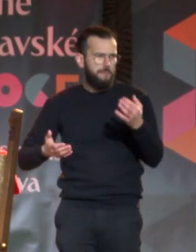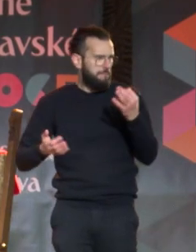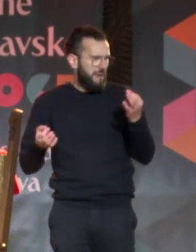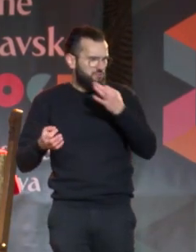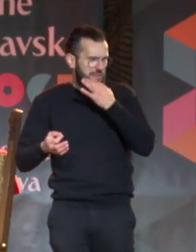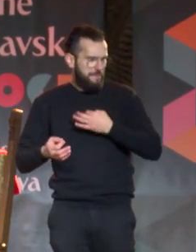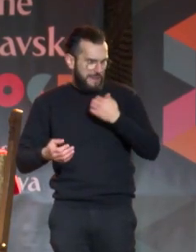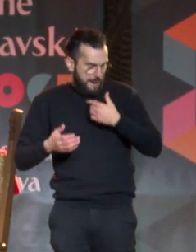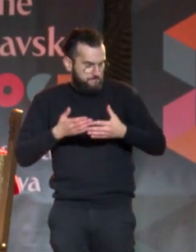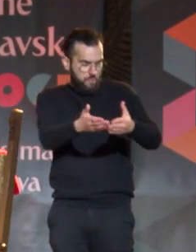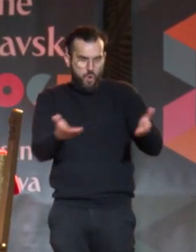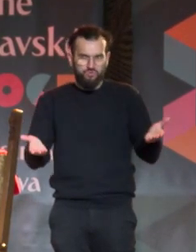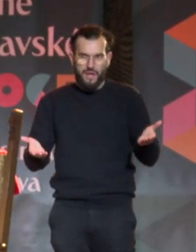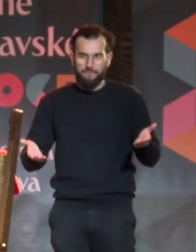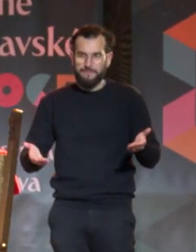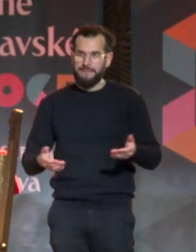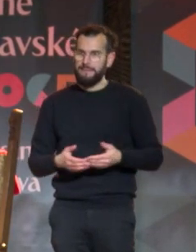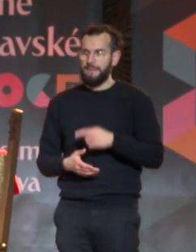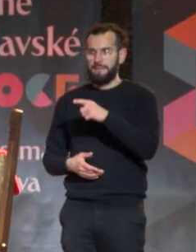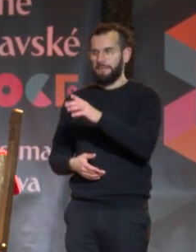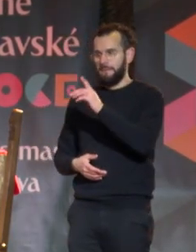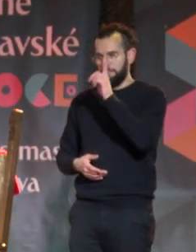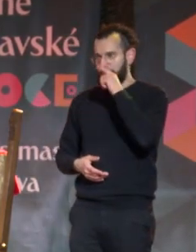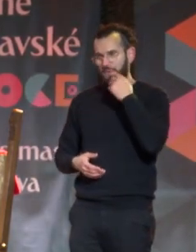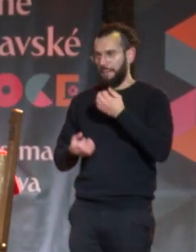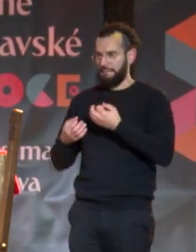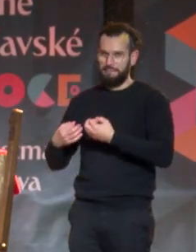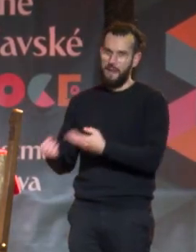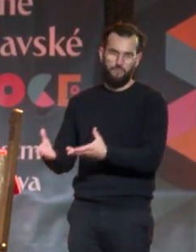ňou? Ale to by mi museli najskôr dovoliť.